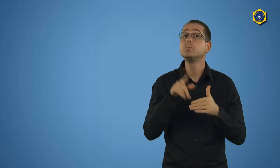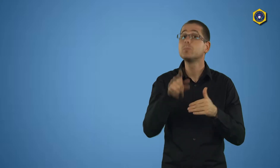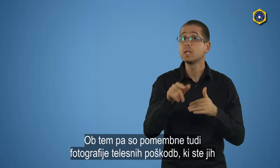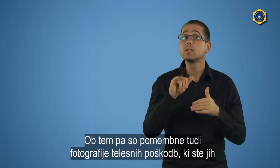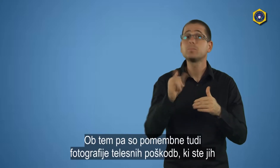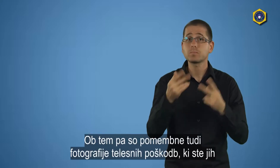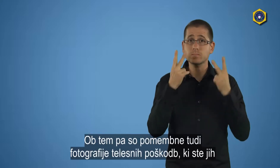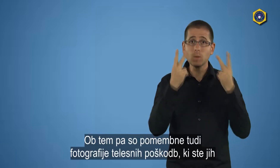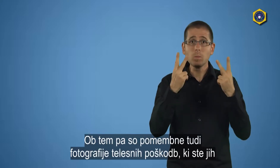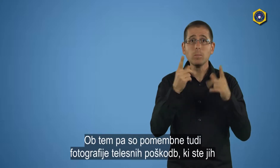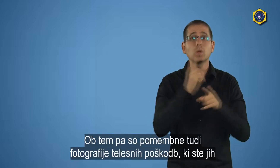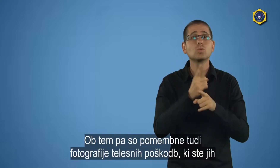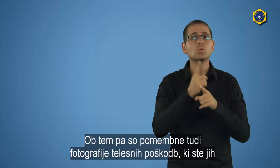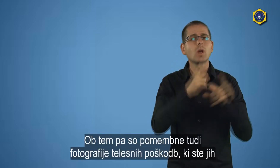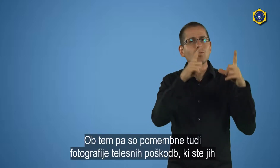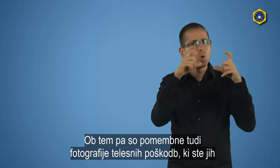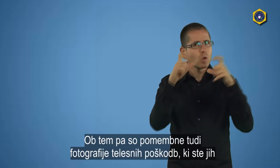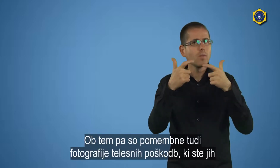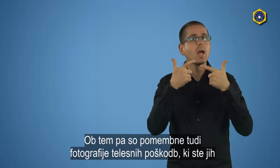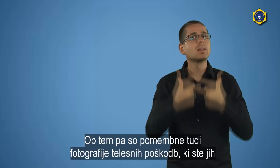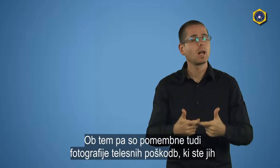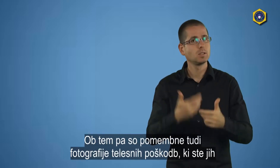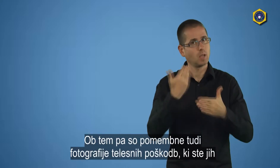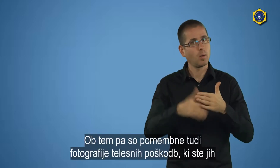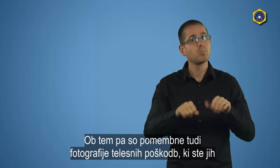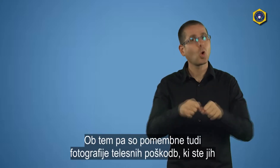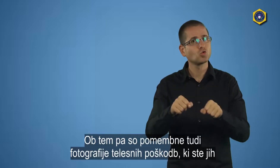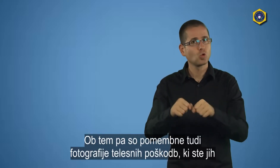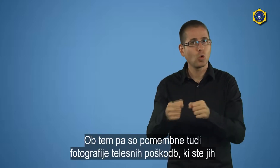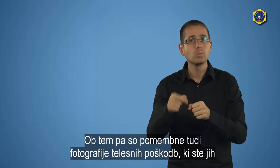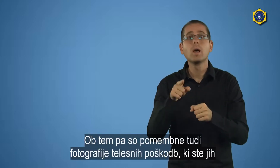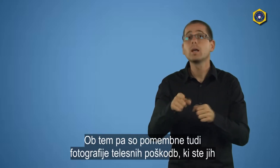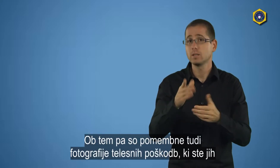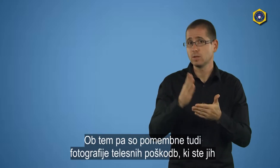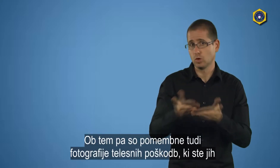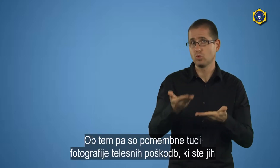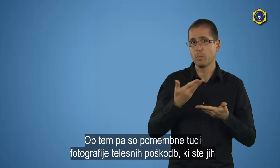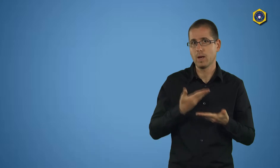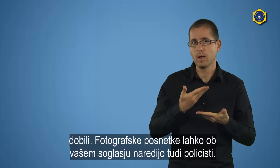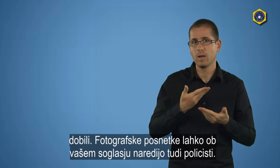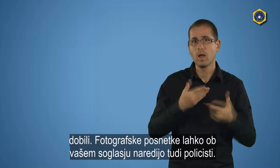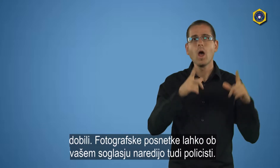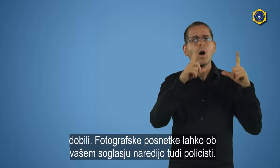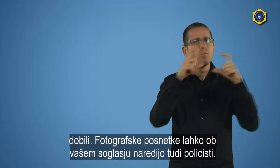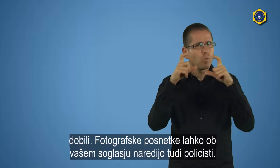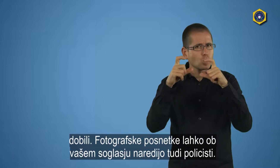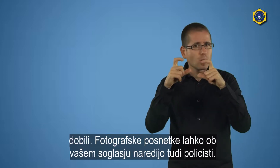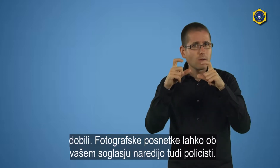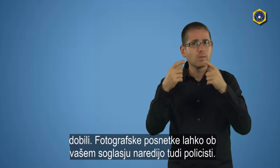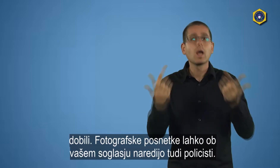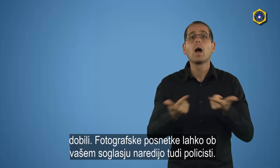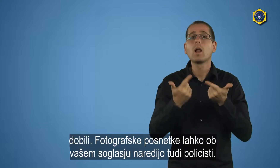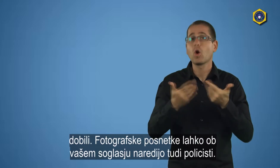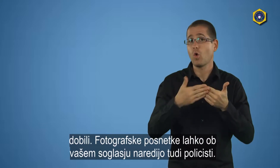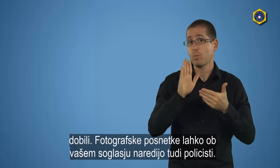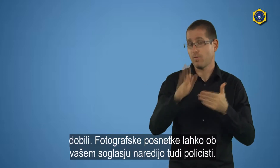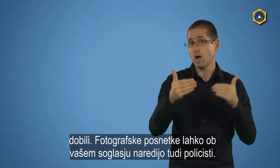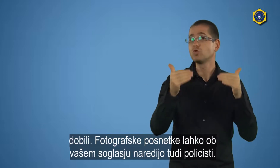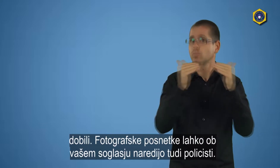Ob tem pa so pomembne tudi fotografije telesnih poškodb, ki ste jih dobili. Fotografske posnetke lahko ob